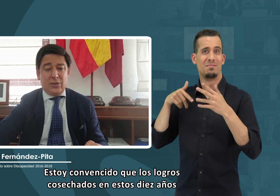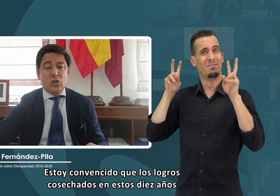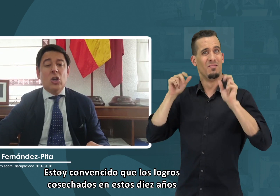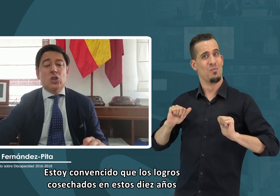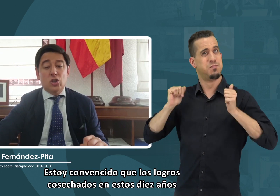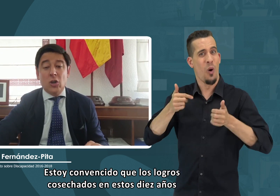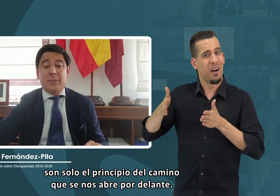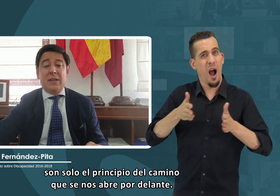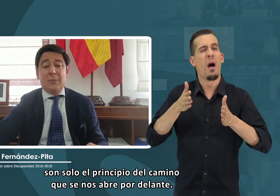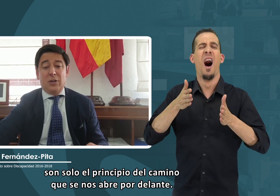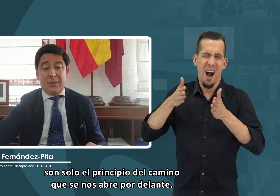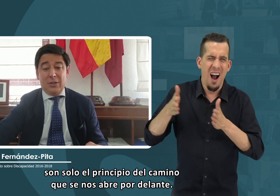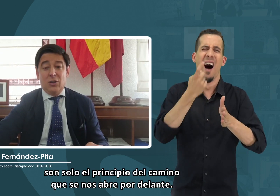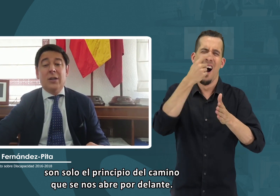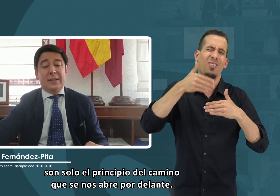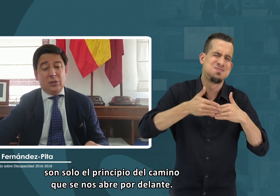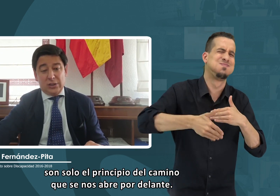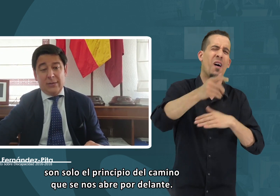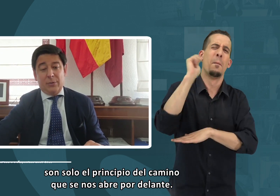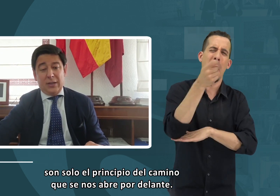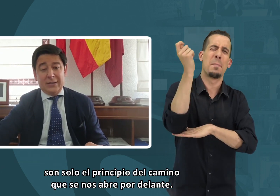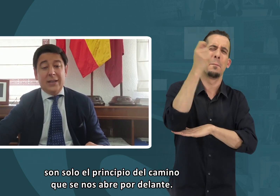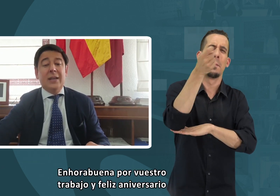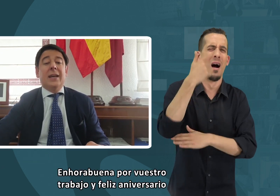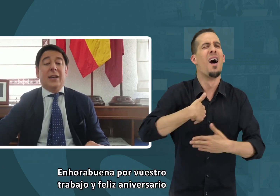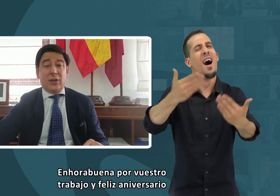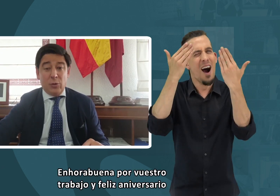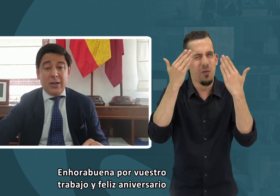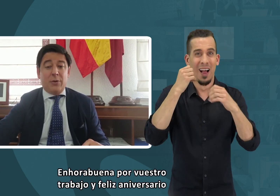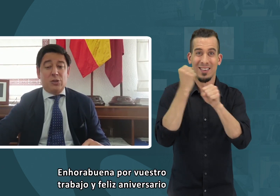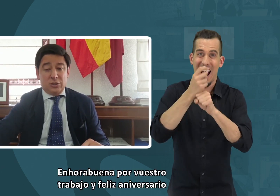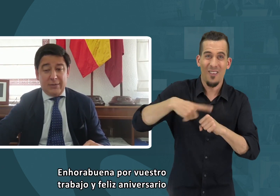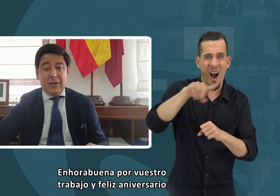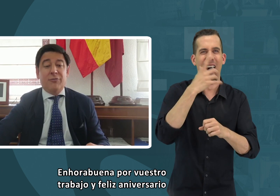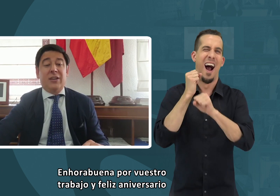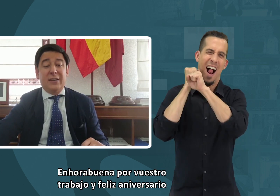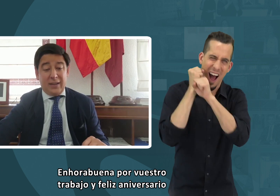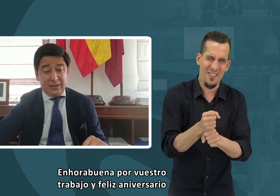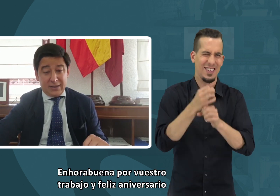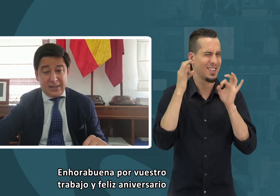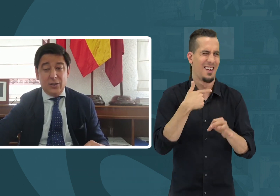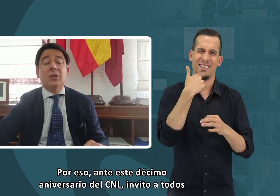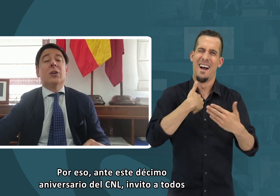10 años son solo el principio del camino que se nos abre por delante. Enhorabuena por vuestro trabajo,